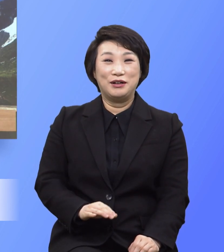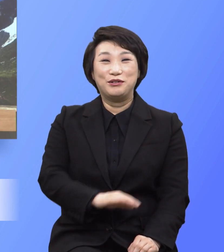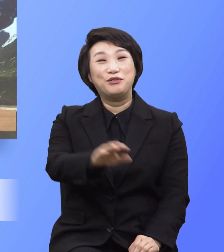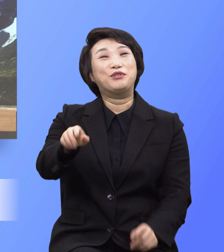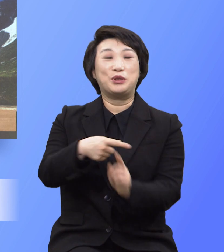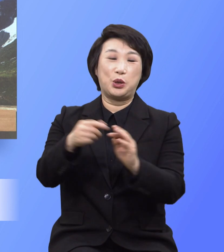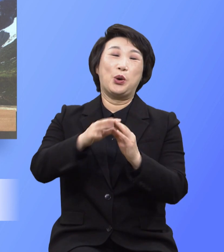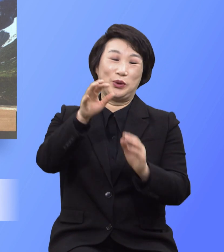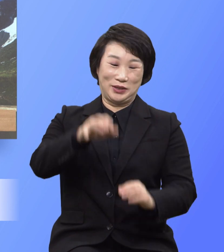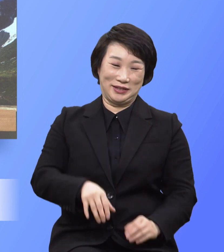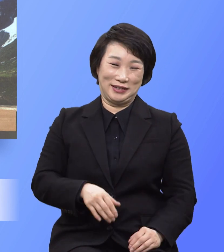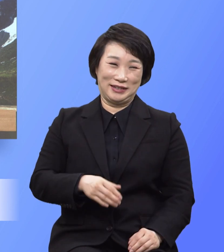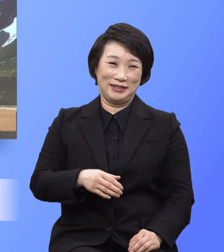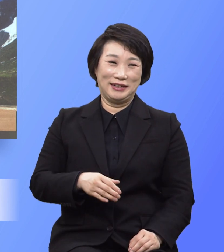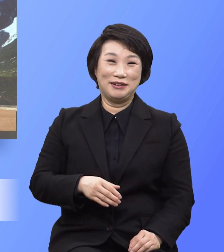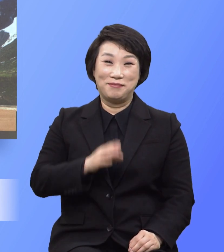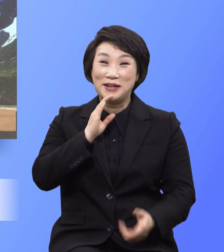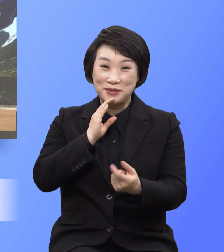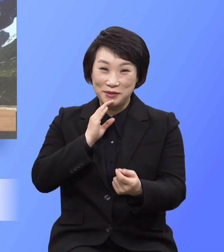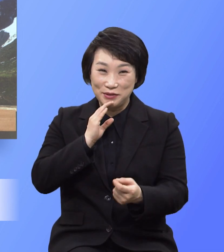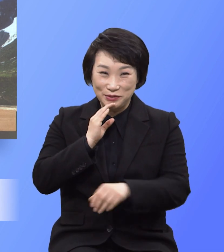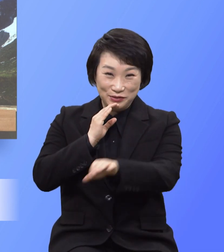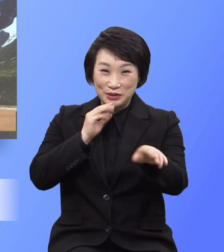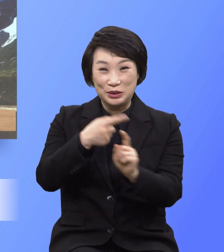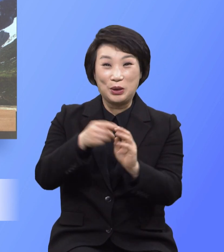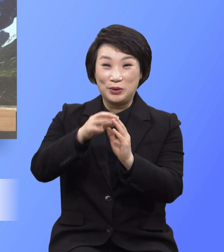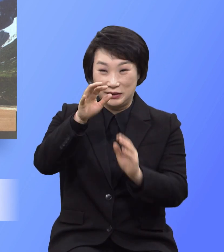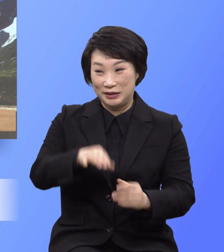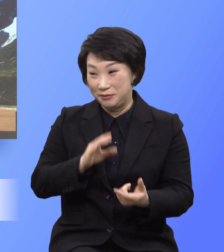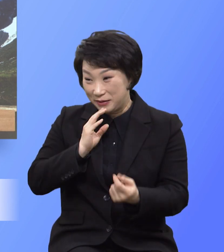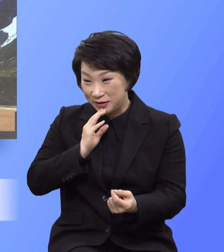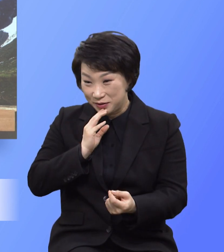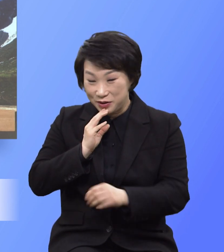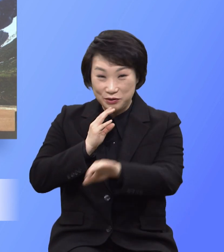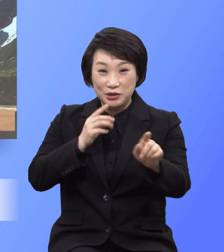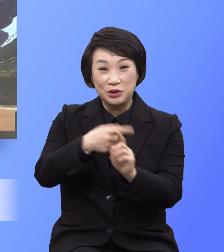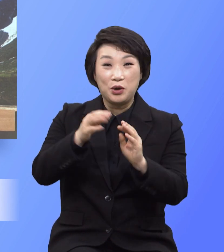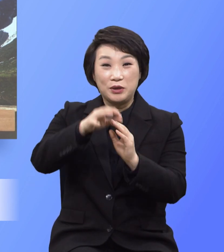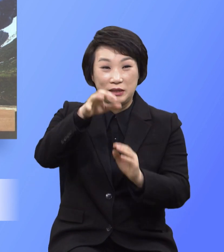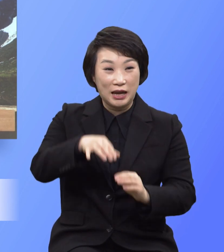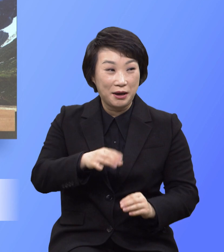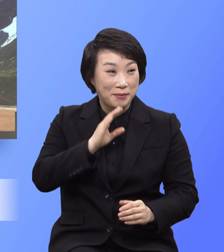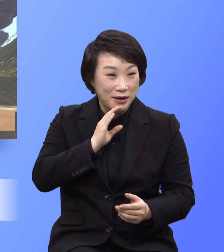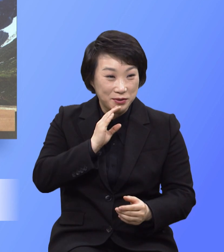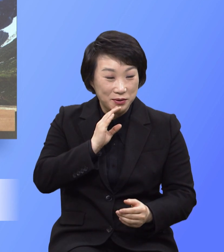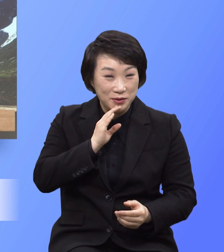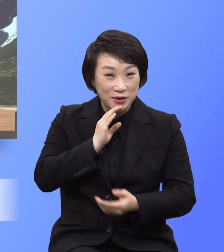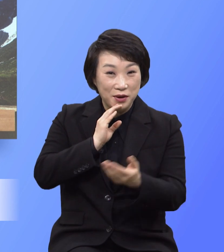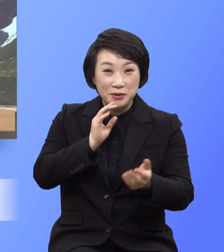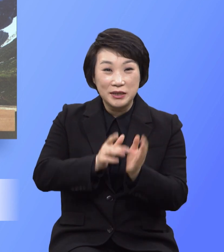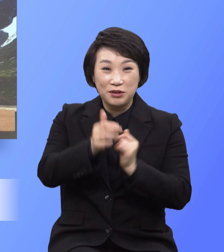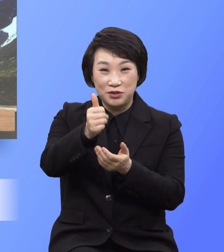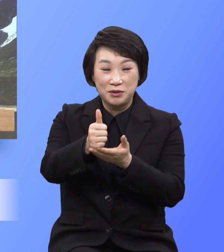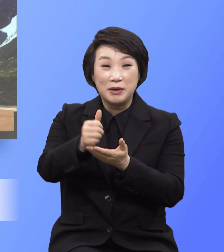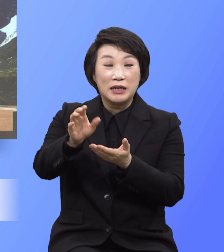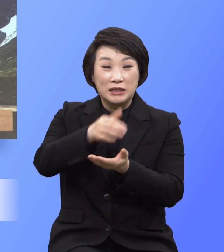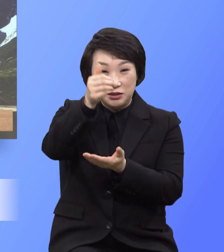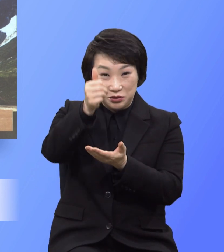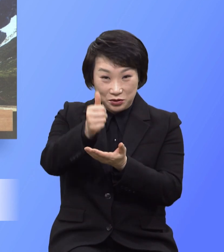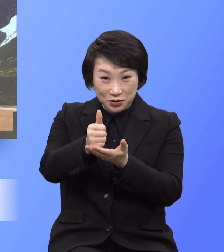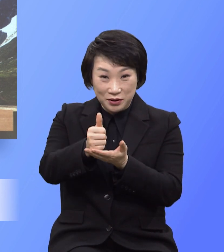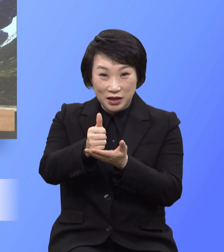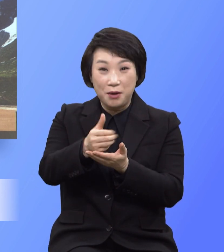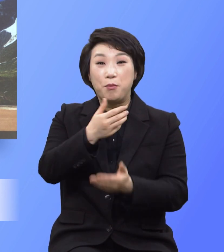우리 교회라 이 말이요. 우리 교회. 우리 교회 오면 예수